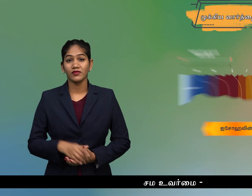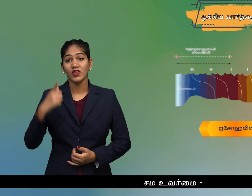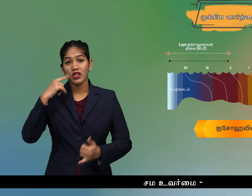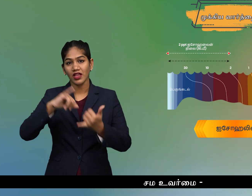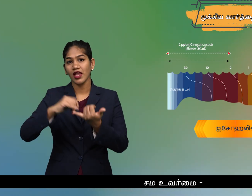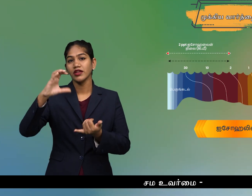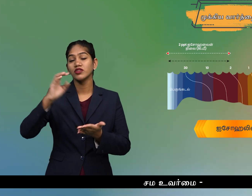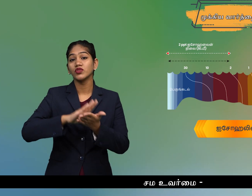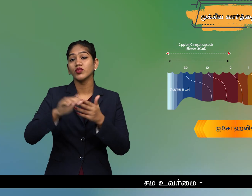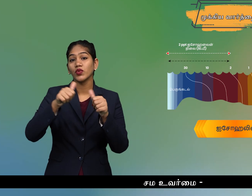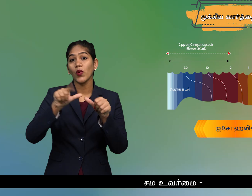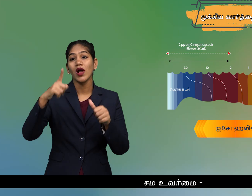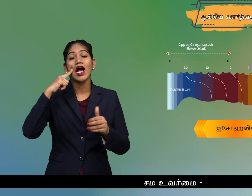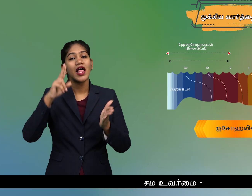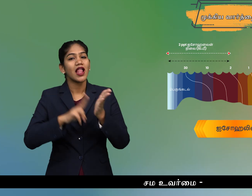சம உவர்மை.